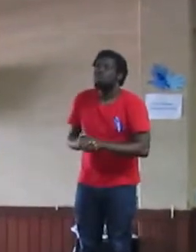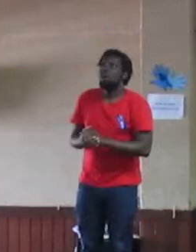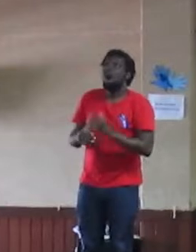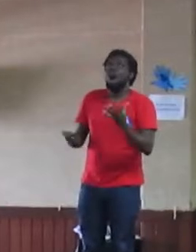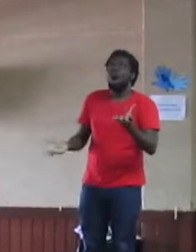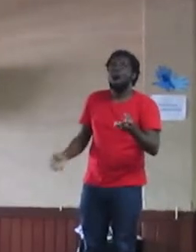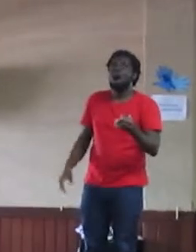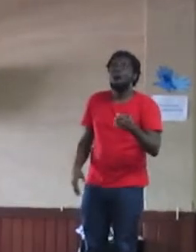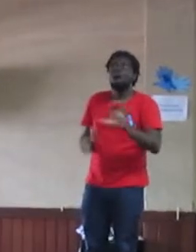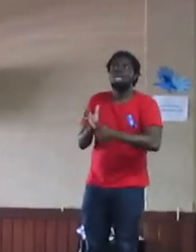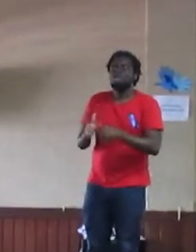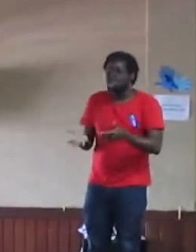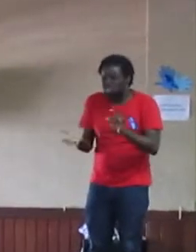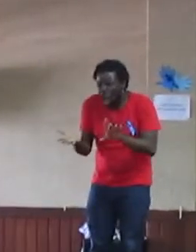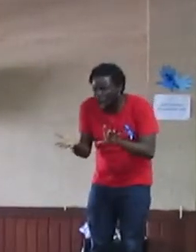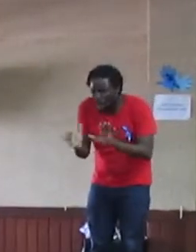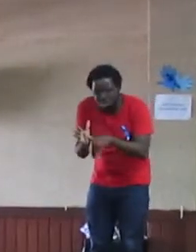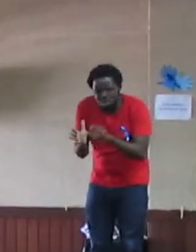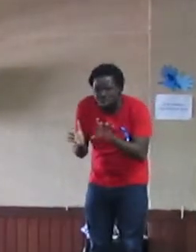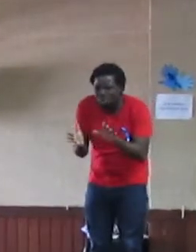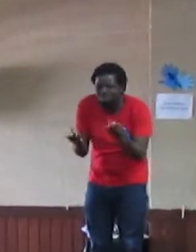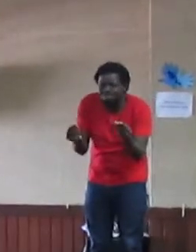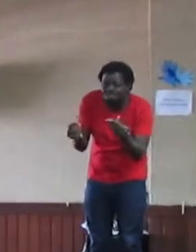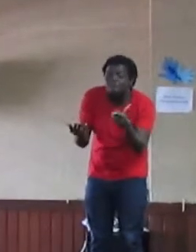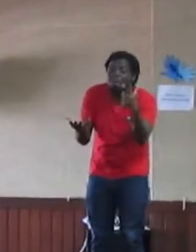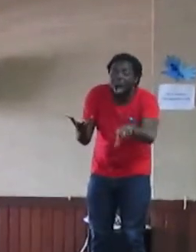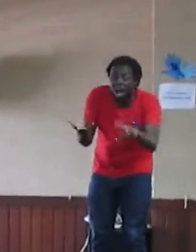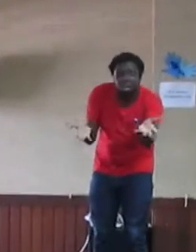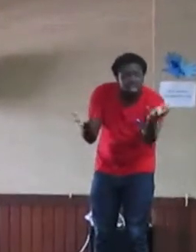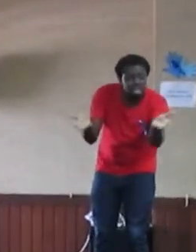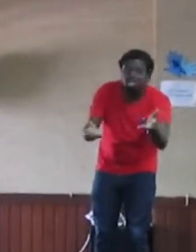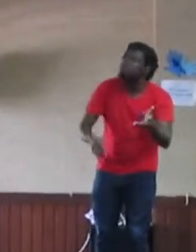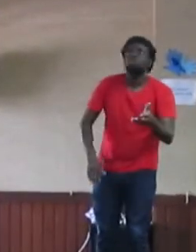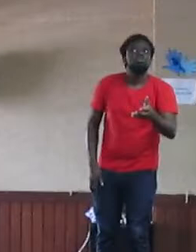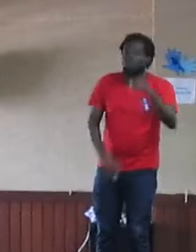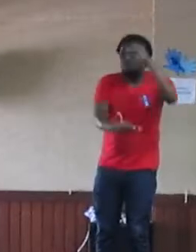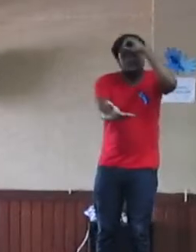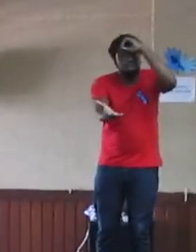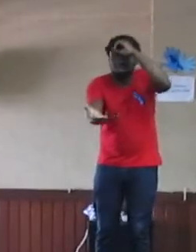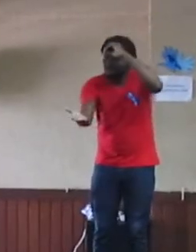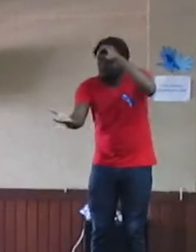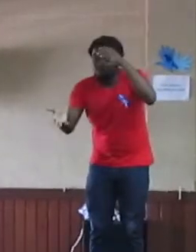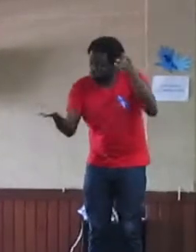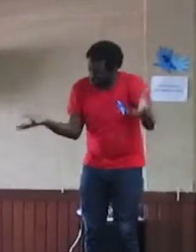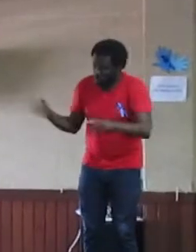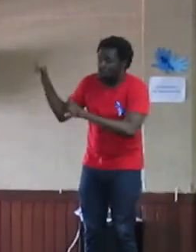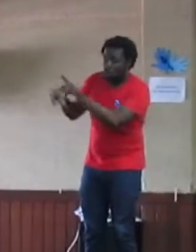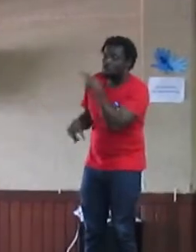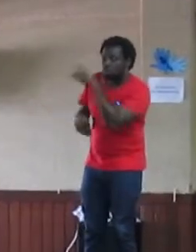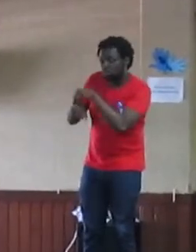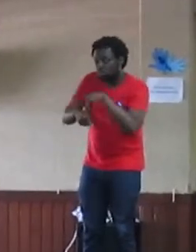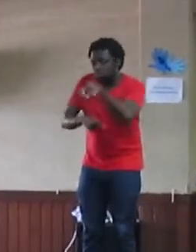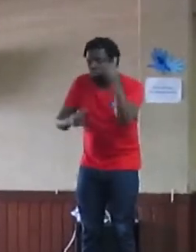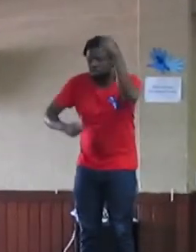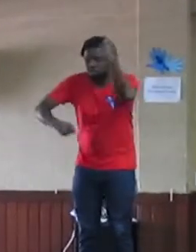reproduzindo até coisas engraçadas que vem na televisão. Mas aí a gente pergunta a algum colega, o que foi que aconteceu? Aí sempre faz um